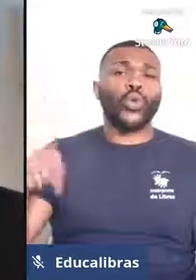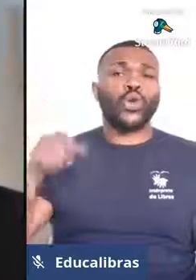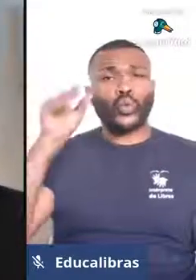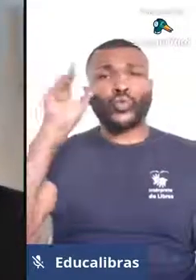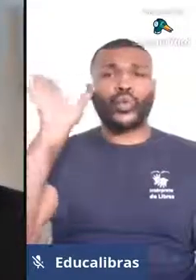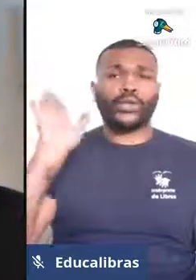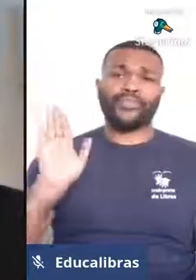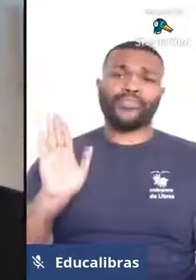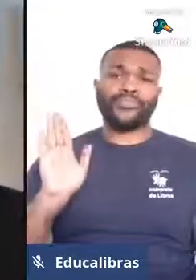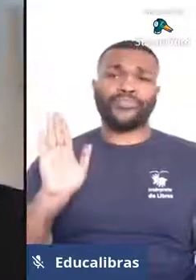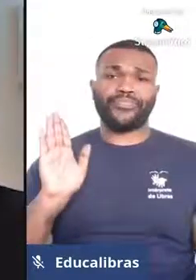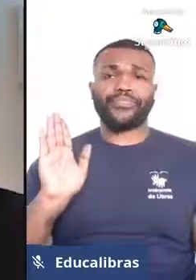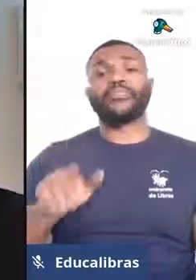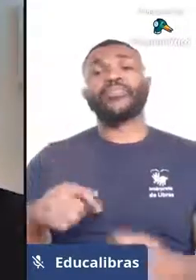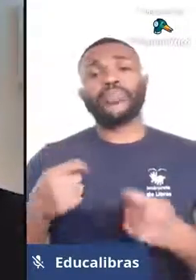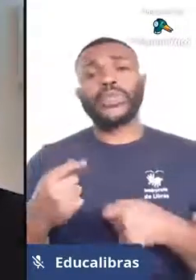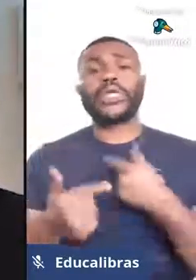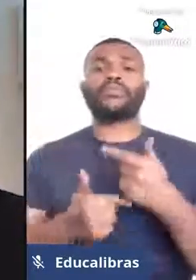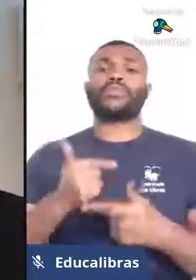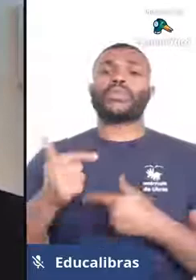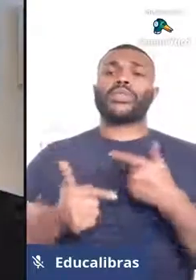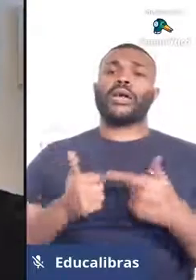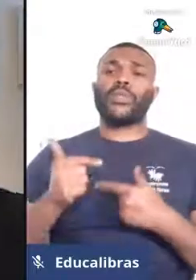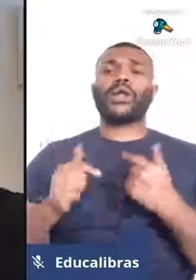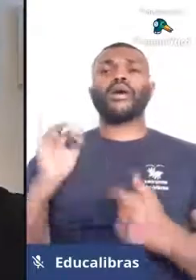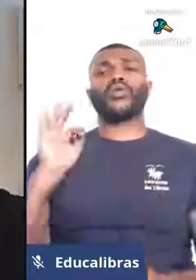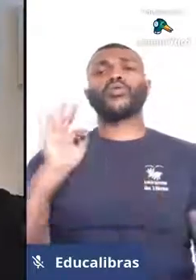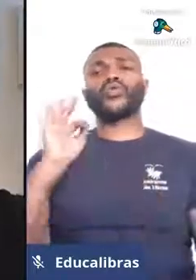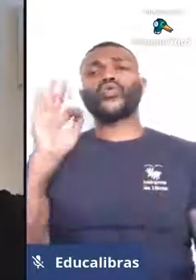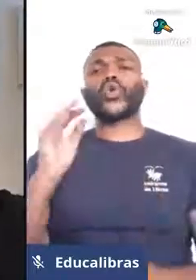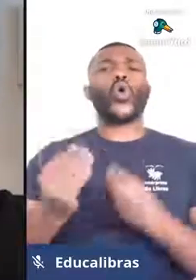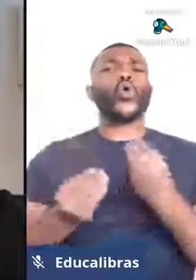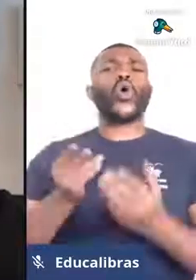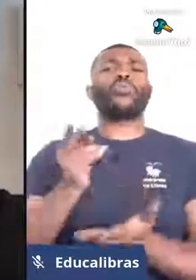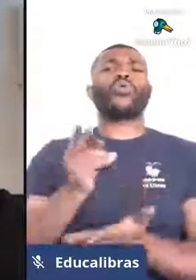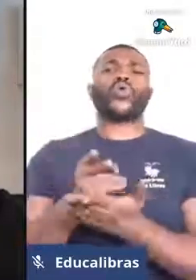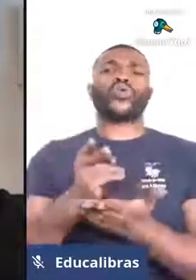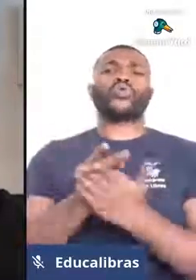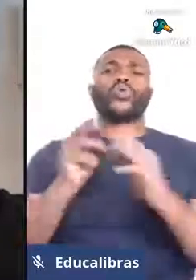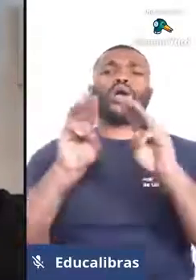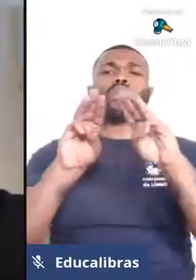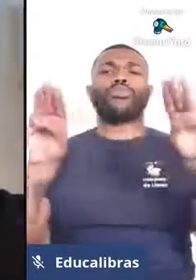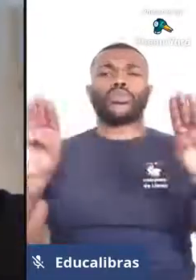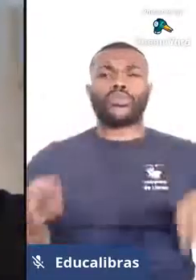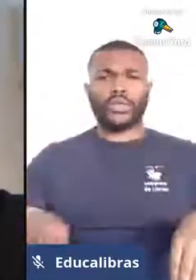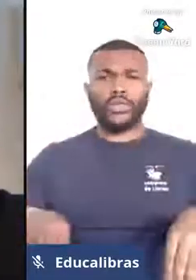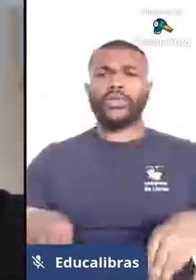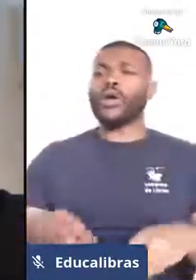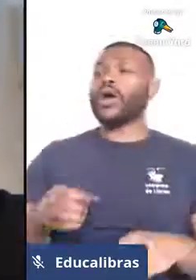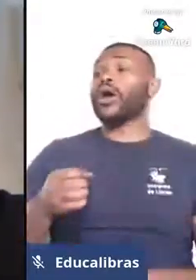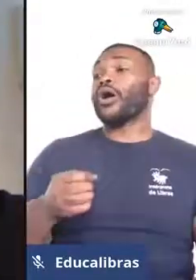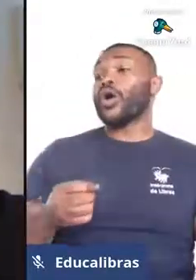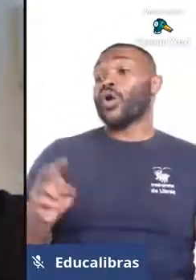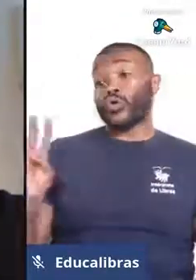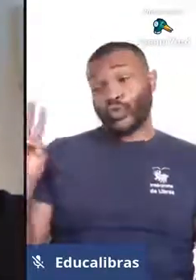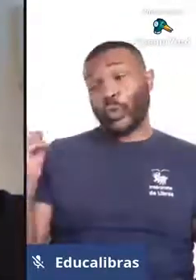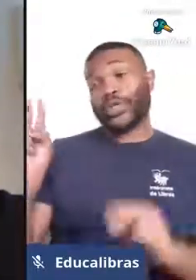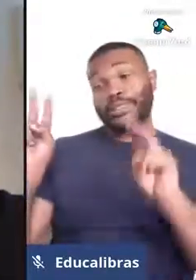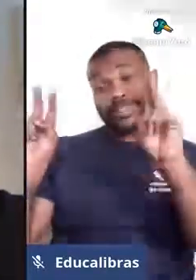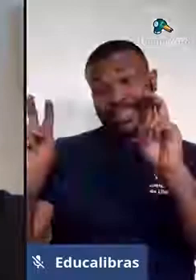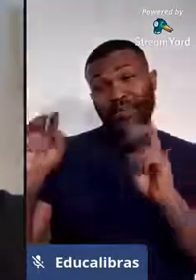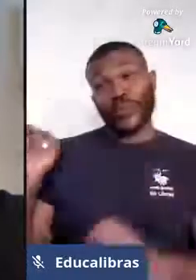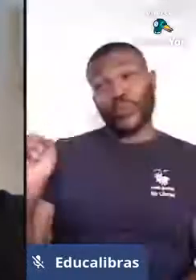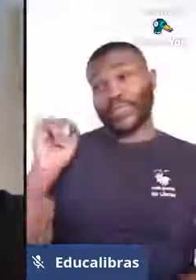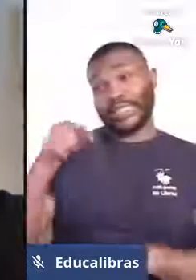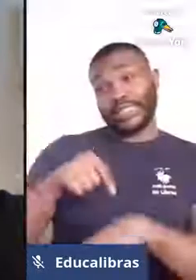trabalhar para a existência no futuro dos museus em si. Uhum. Boa, 2 temas importantíssimos, não vamos